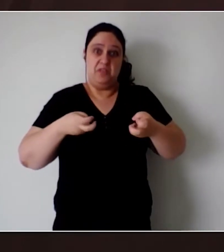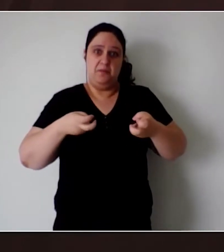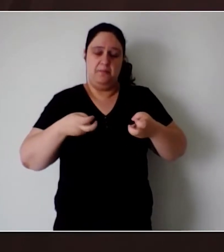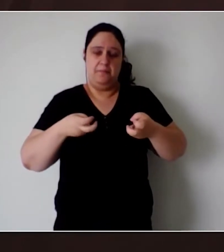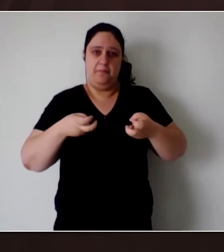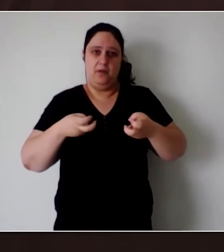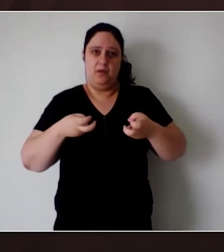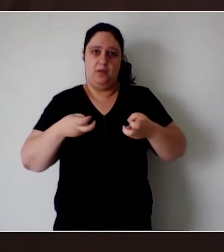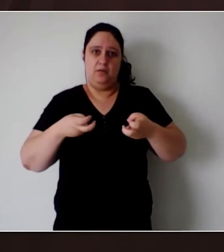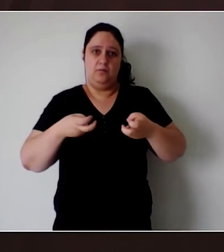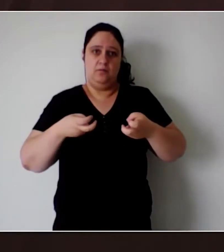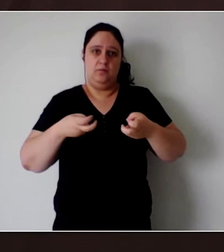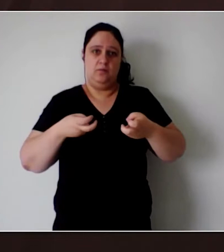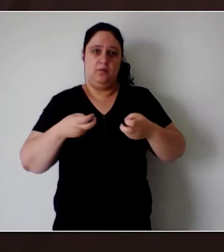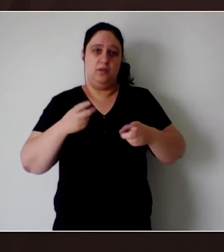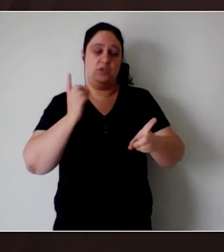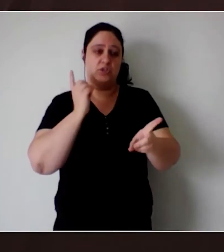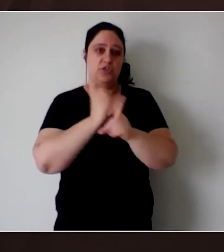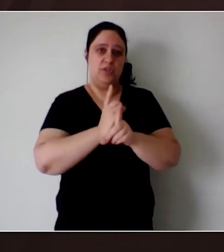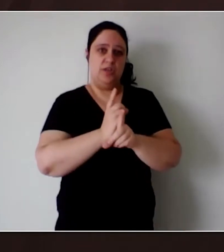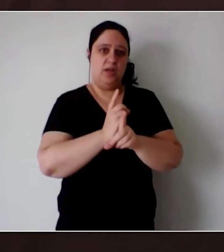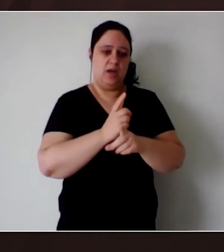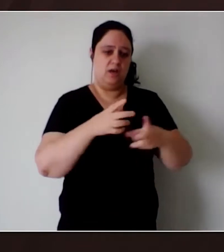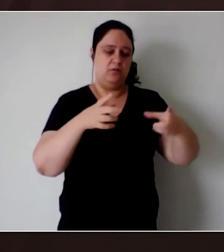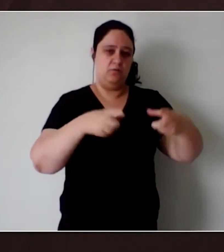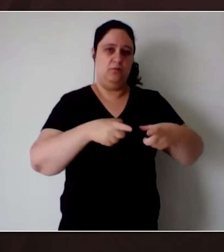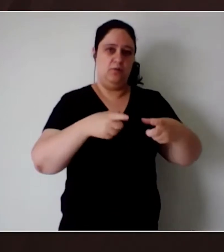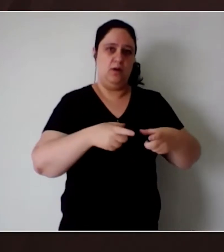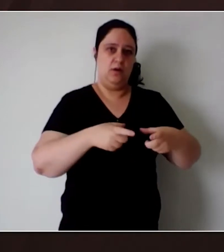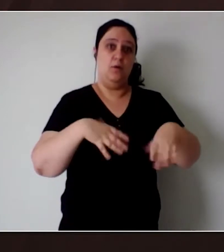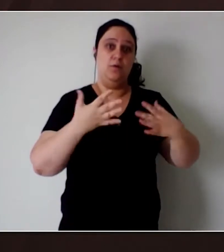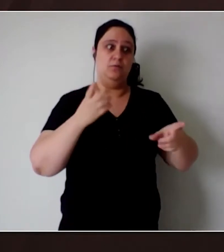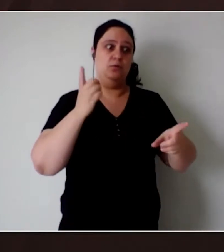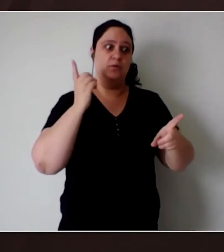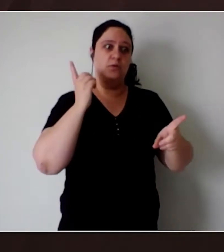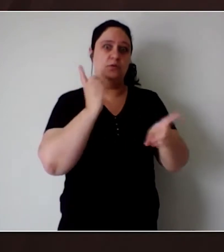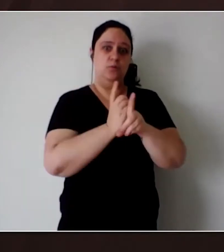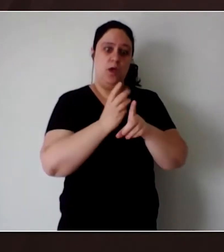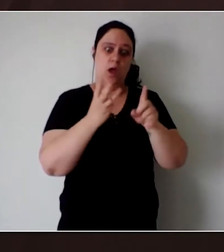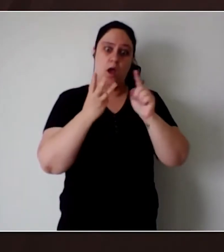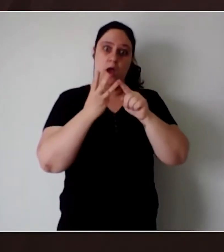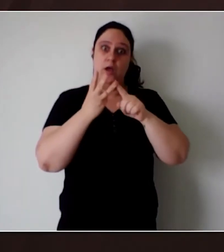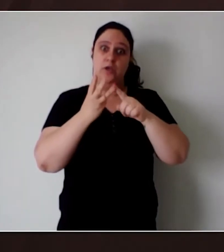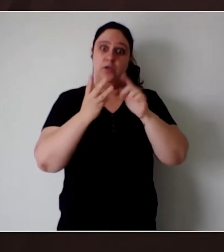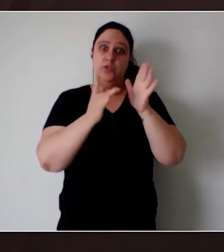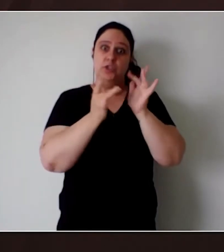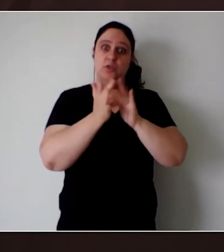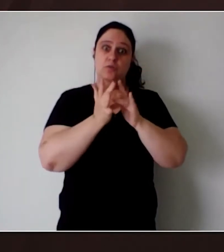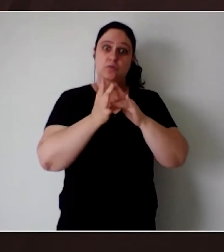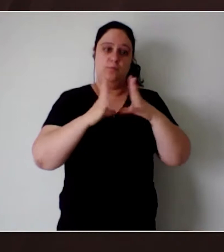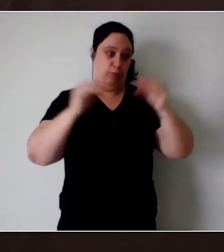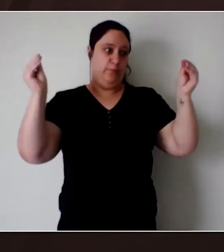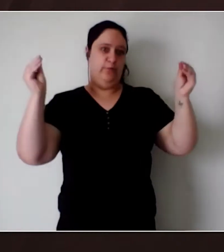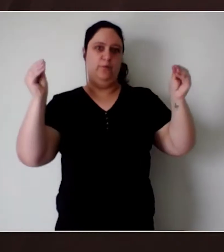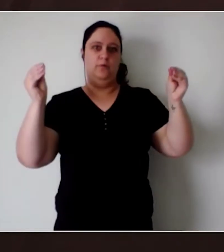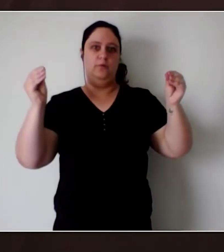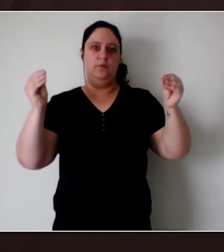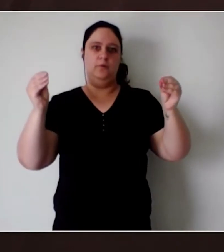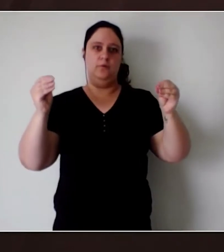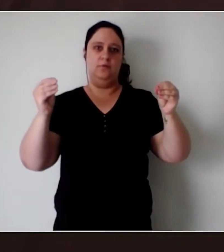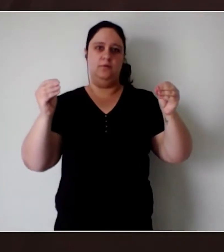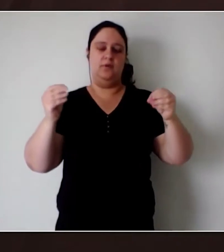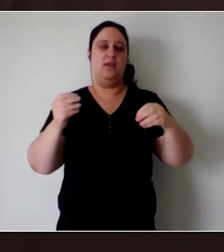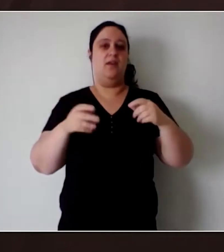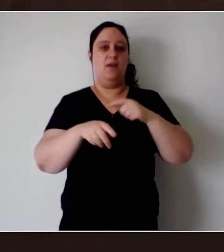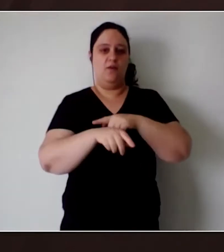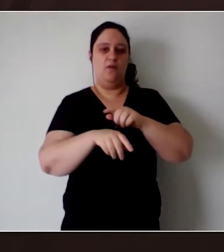a hora que eles descobriram que era Jesus, Jesus desapareceu. Aí eles falaram, bem que quando ele nos falava a